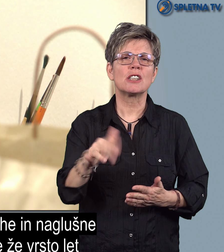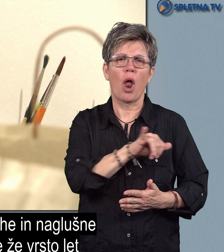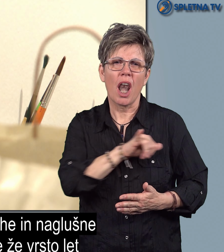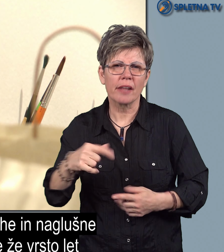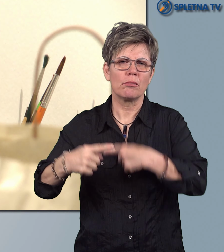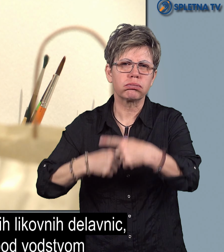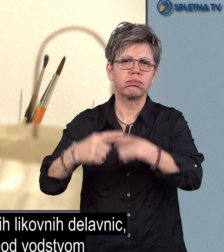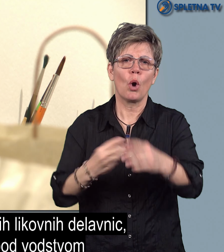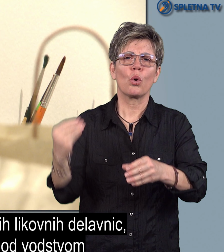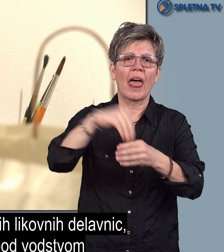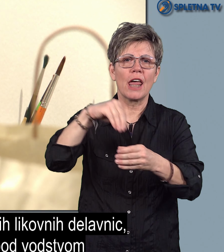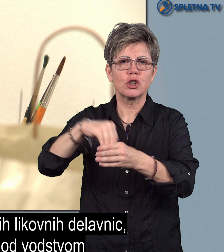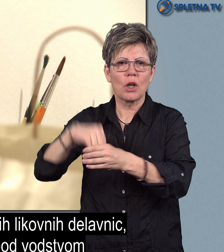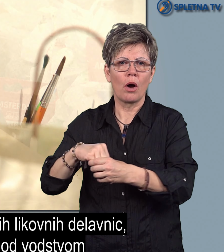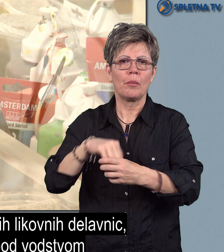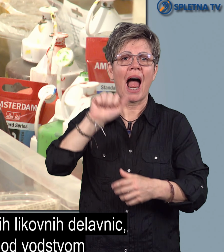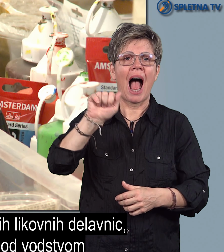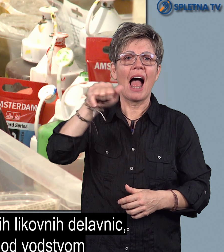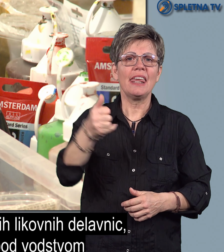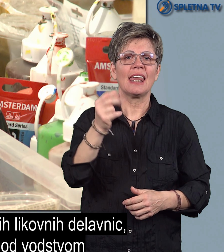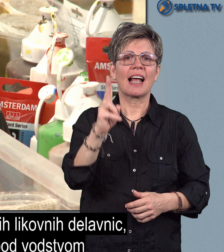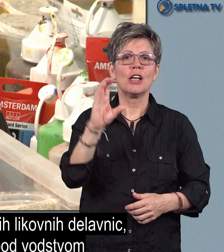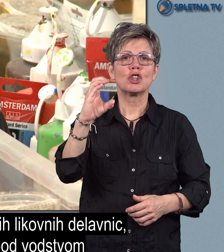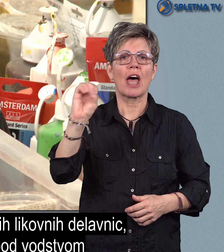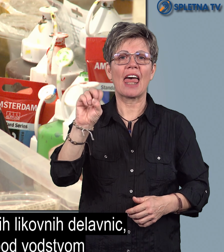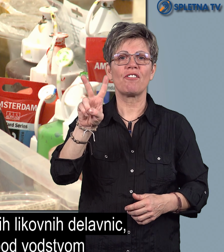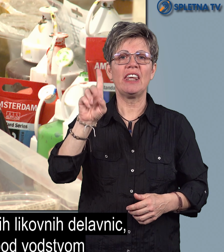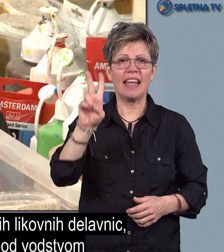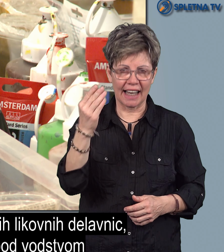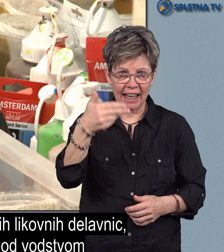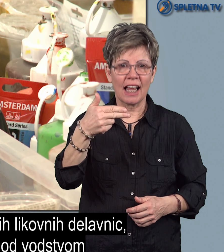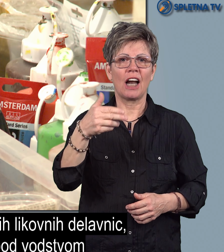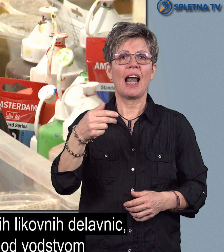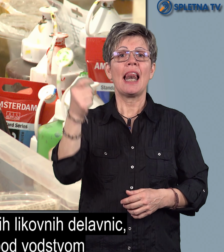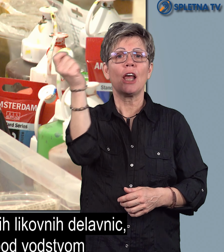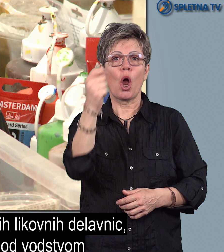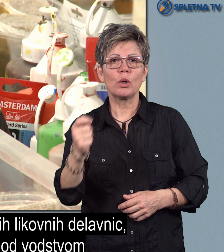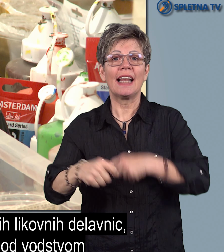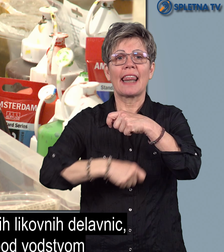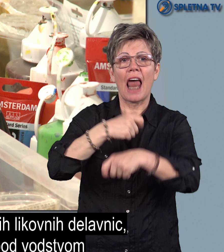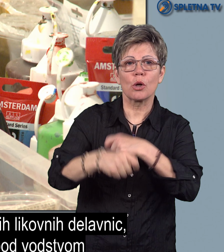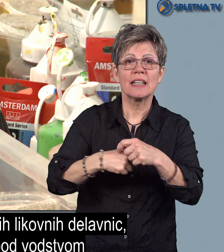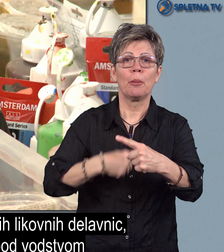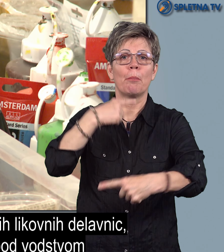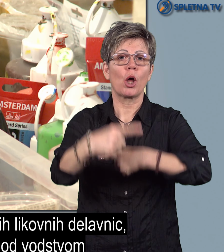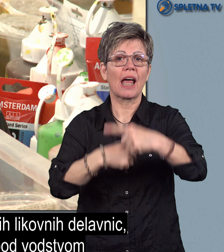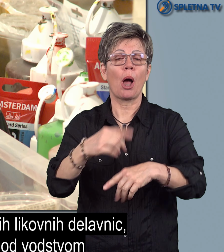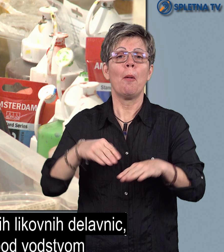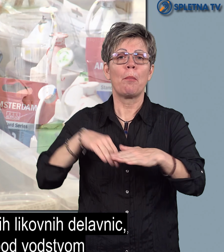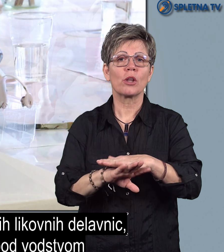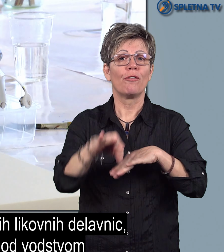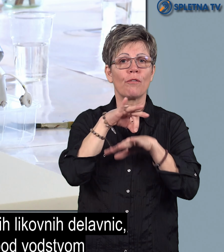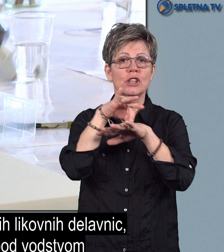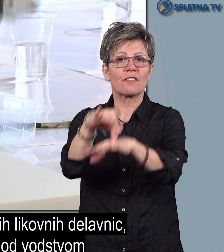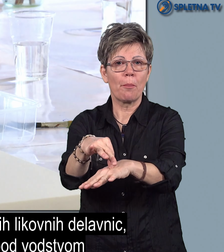let udeležujejo Ajkčevih likovnih delavnic, ki potekajo pod vodstvom akademske slikarke profesorice